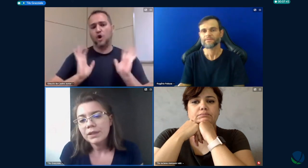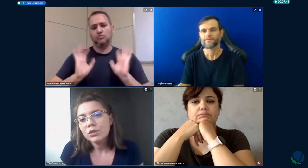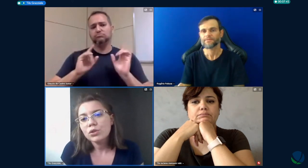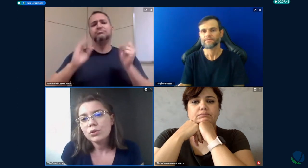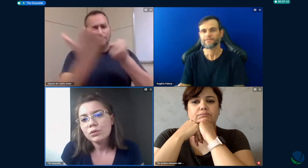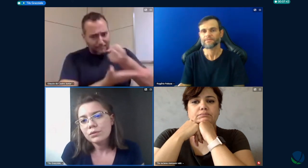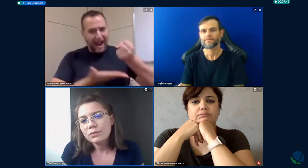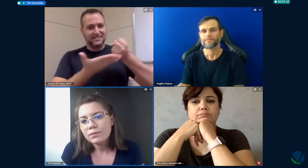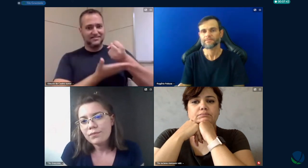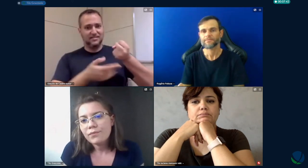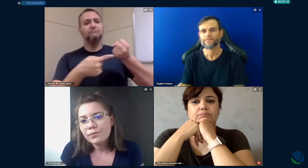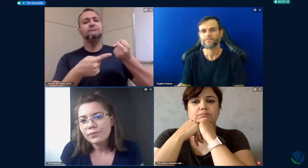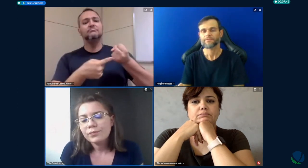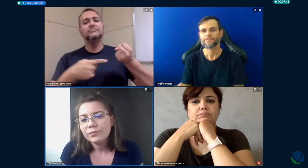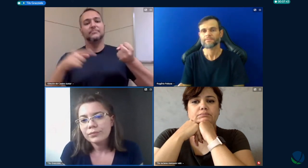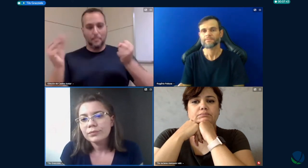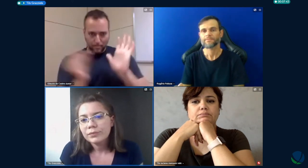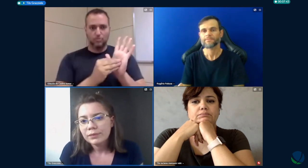maneira.